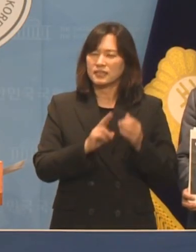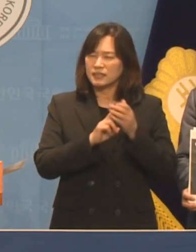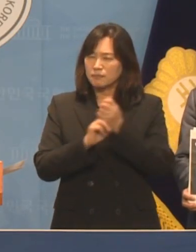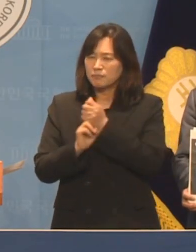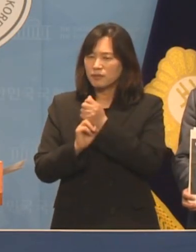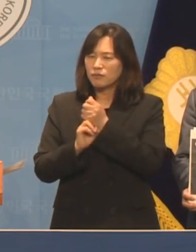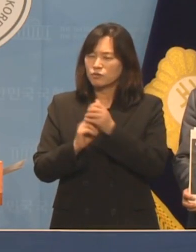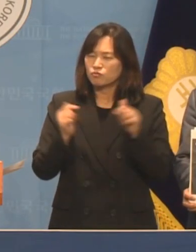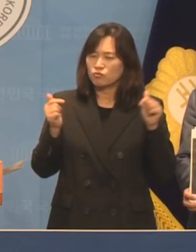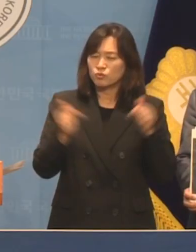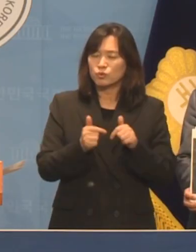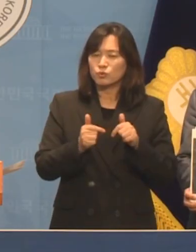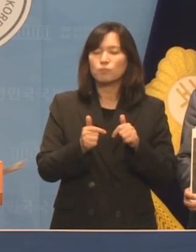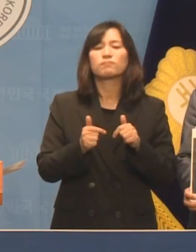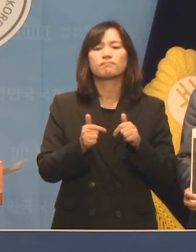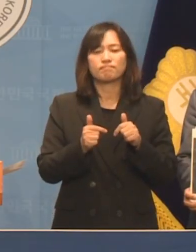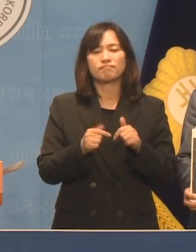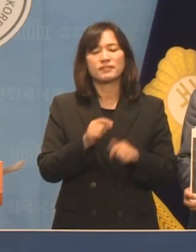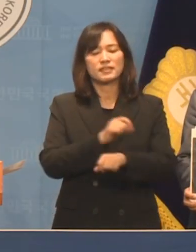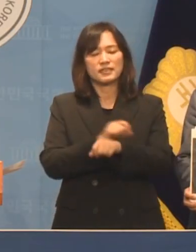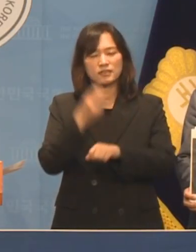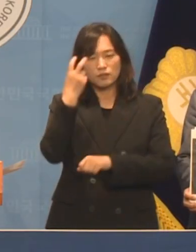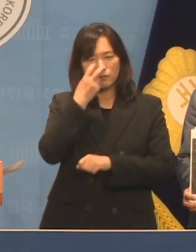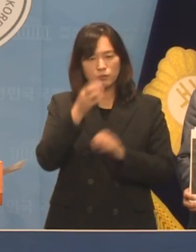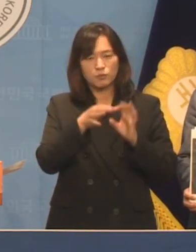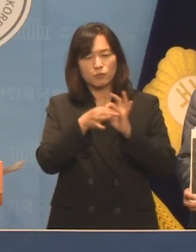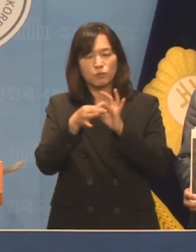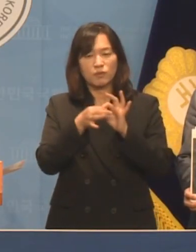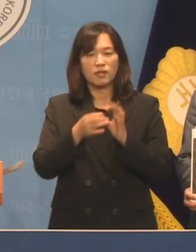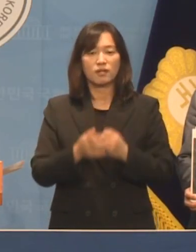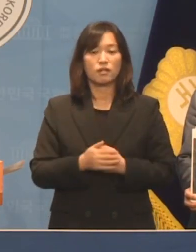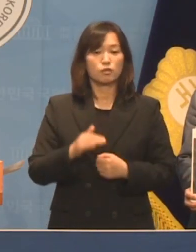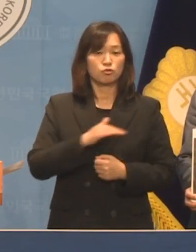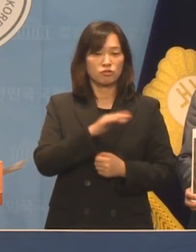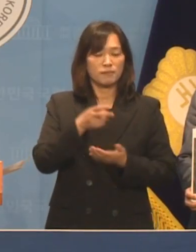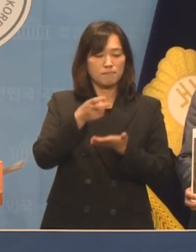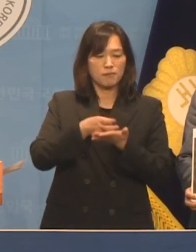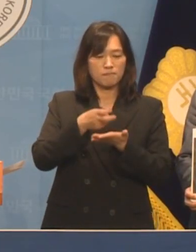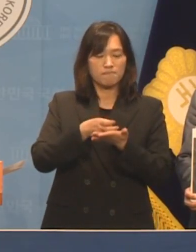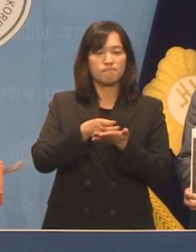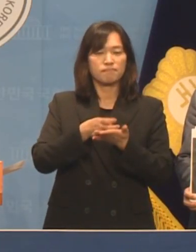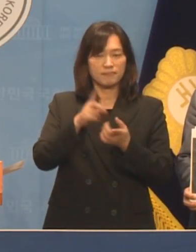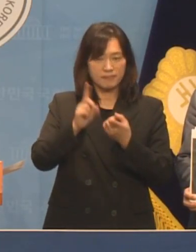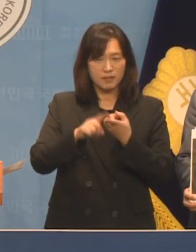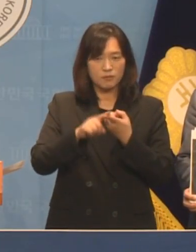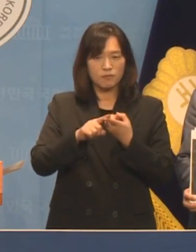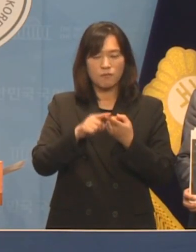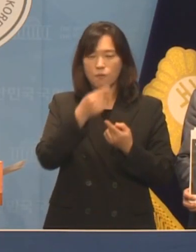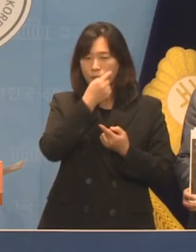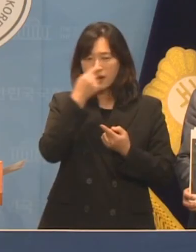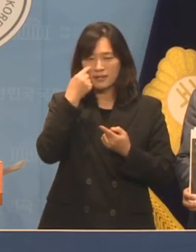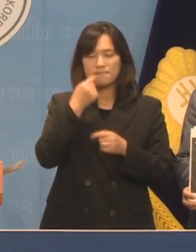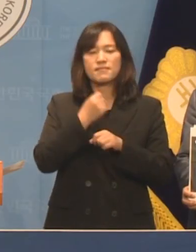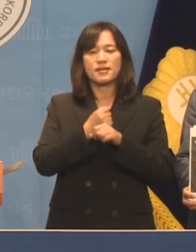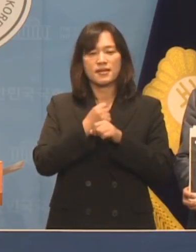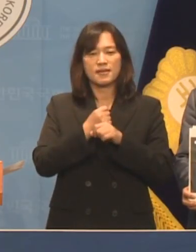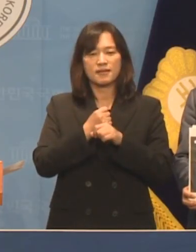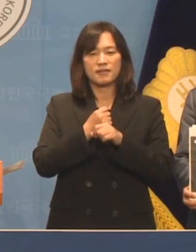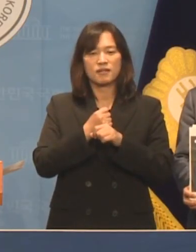은폐와 축소, 이것은 특검을 통해서 그리고 우리의 법적 조치를 통해서 밝혀내봐야 할